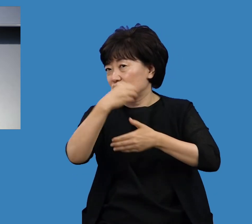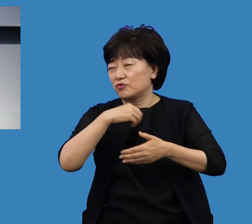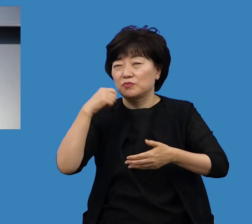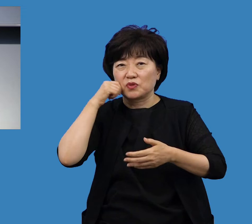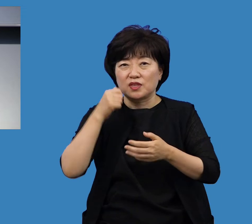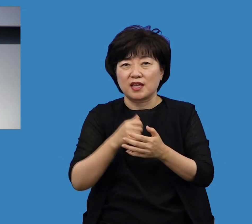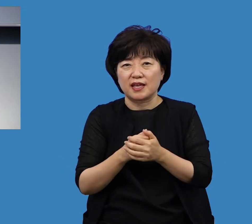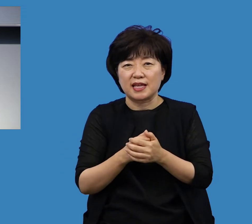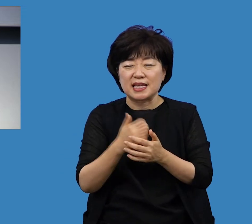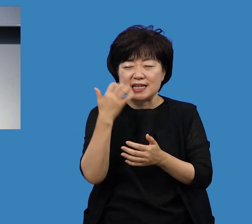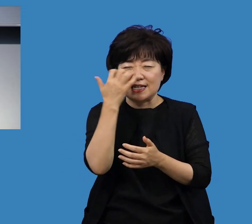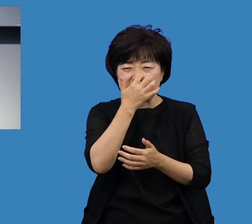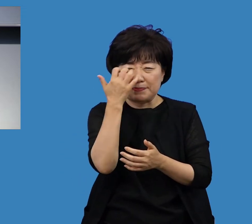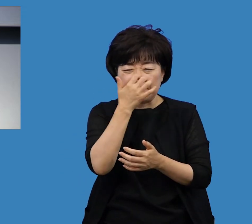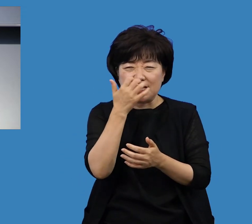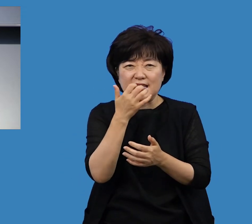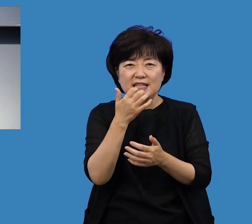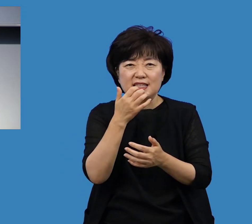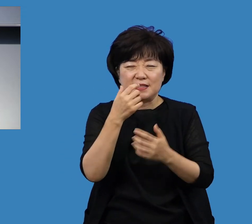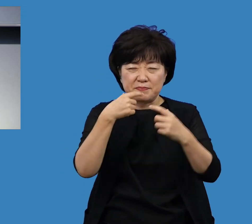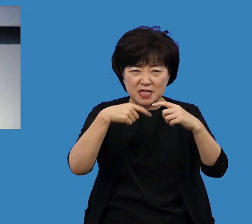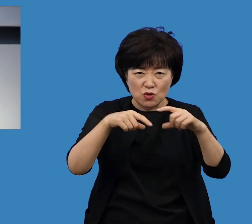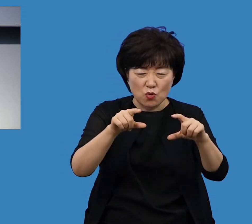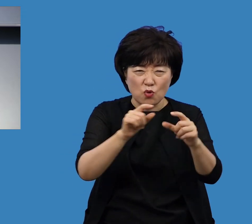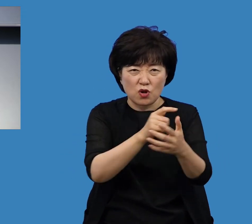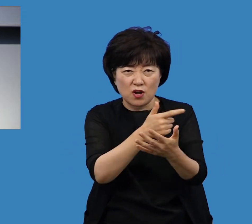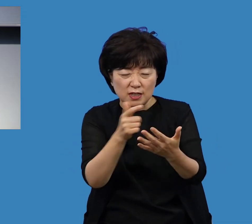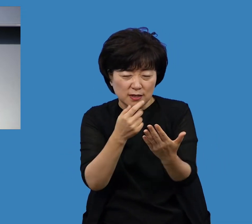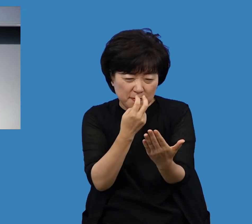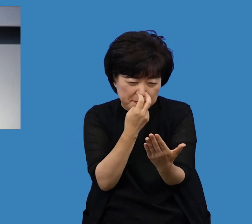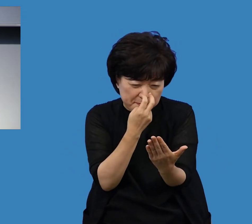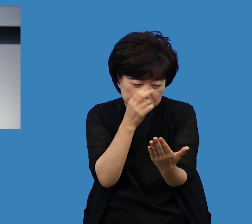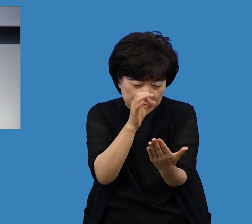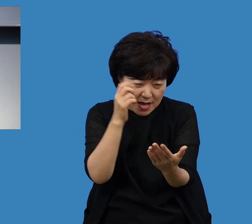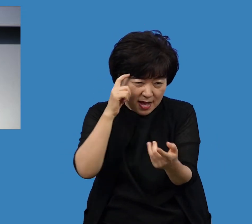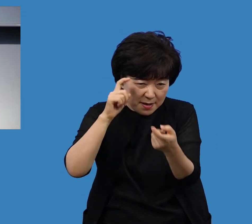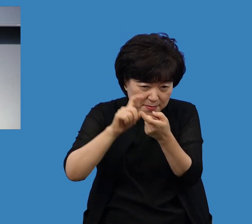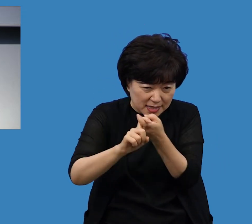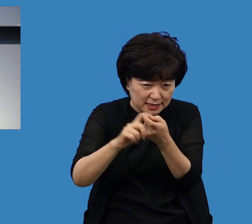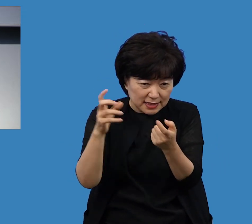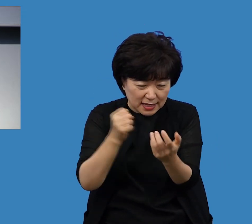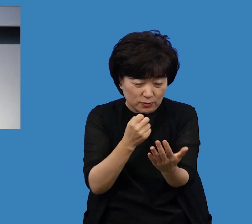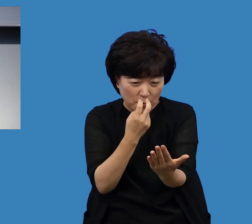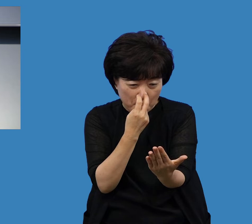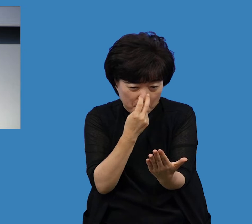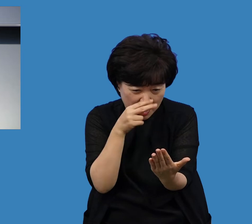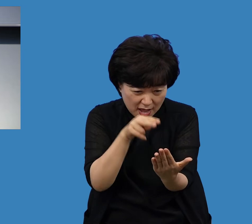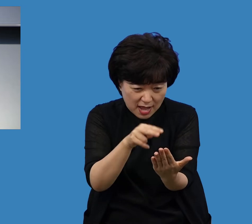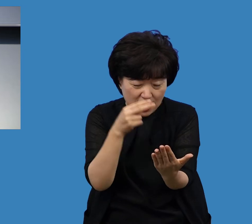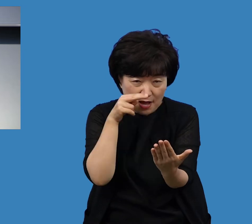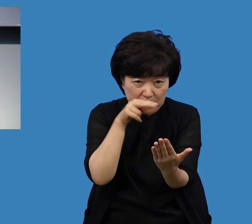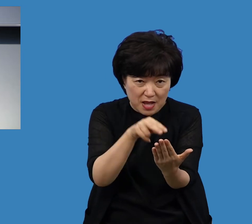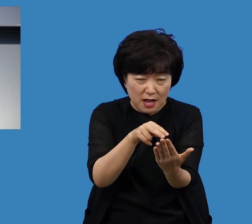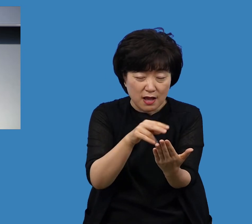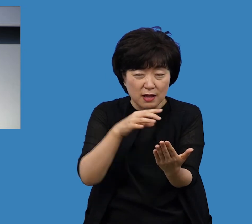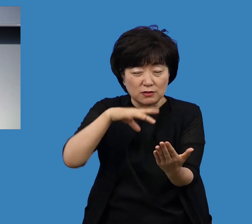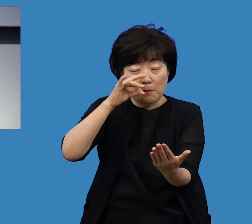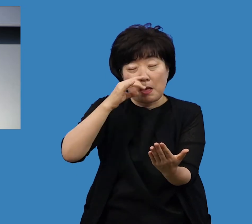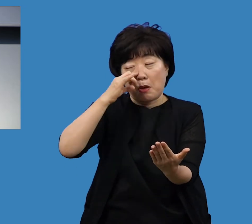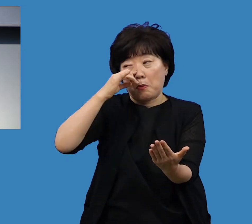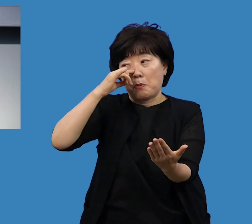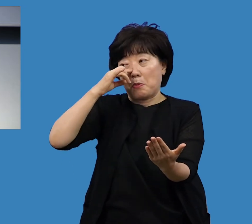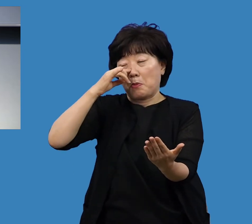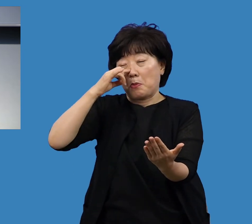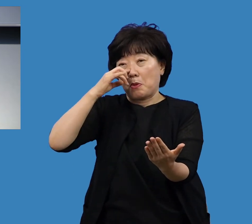음란물을 계속 보고 관심을 가지고 또 보고, 그러면 처음에는 그냥 뭐 호기심에 한두 번 실수한 것일 수